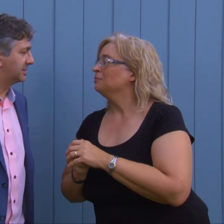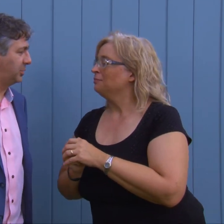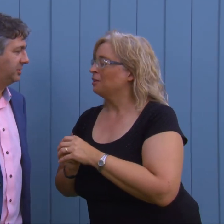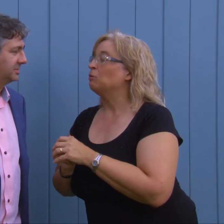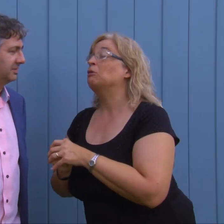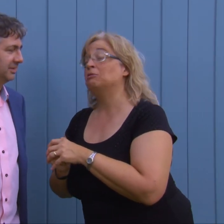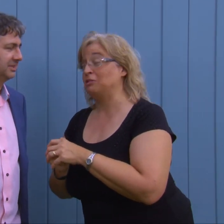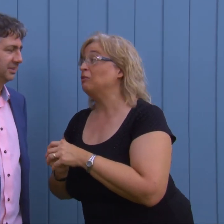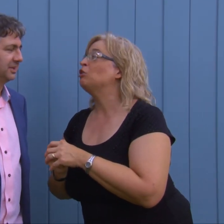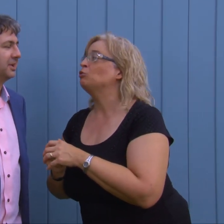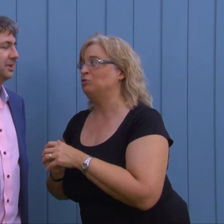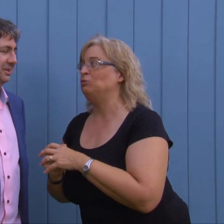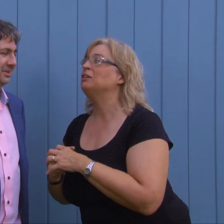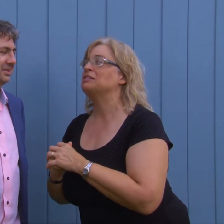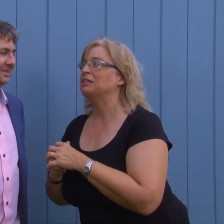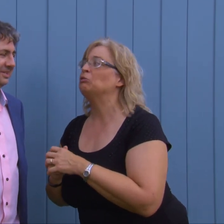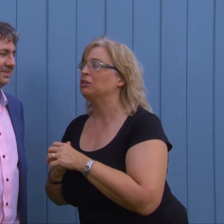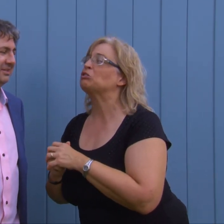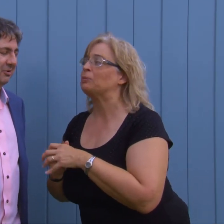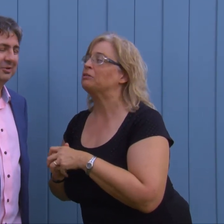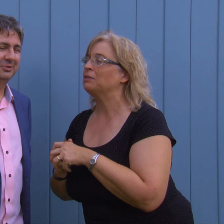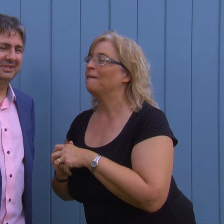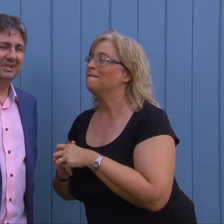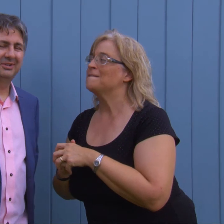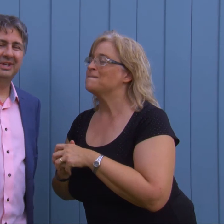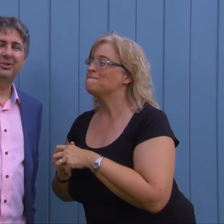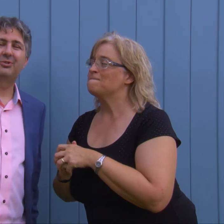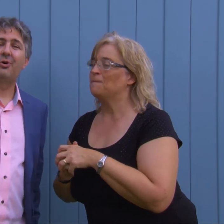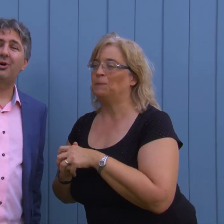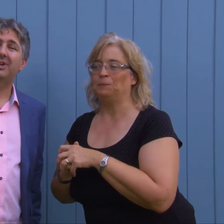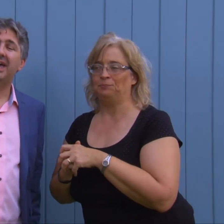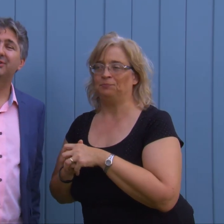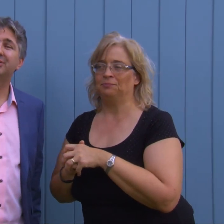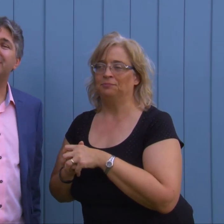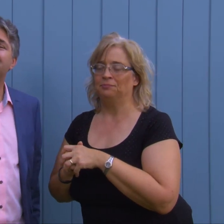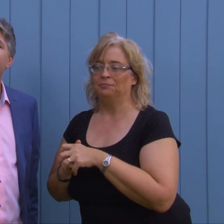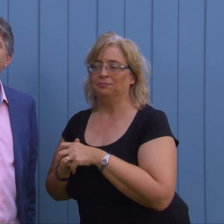pas? Ça va continuer assez longtemps. Donc, on regarde ça sur